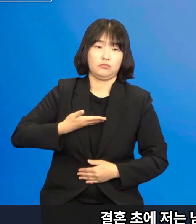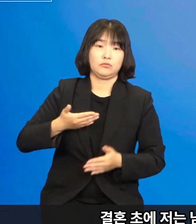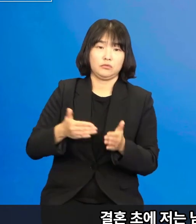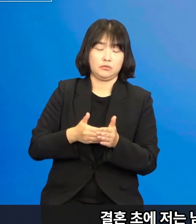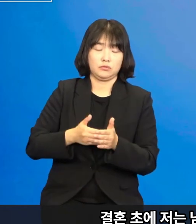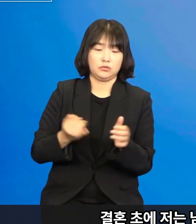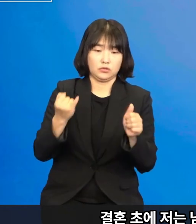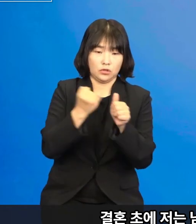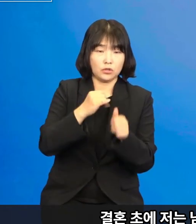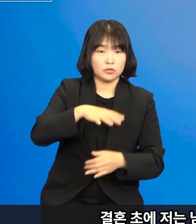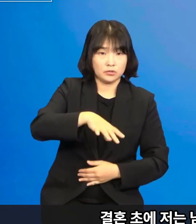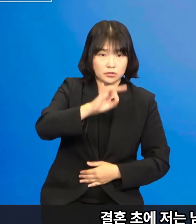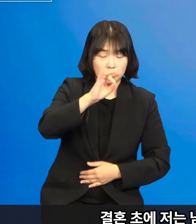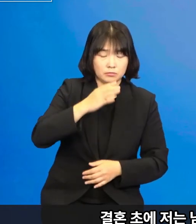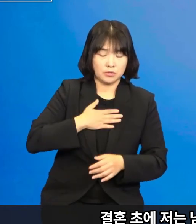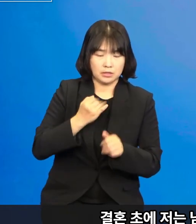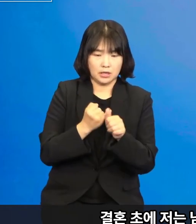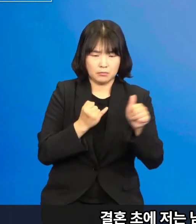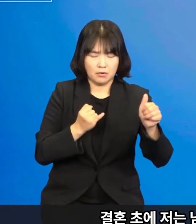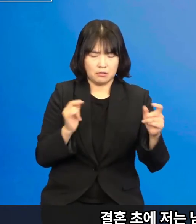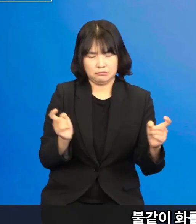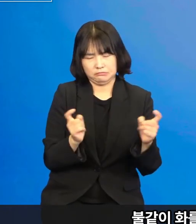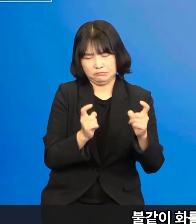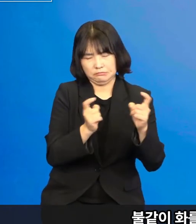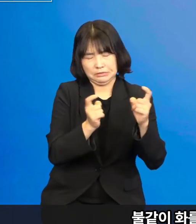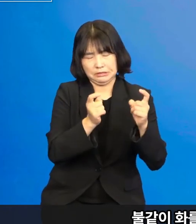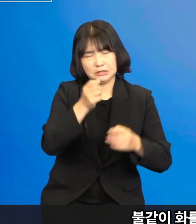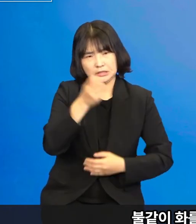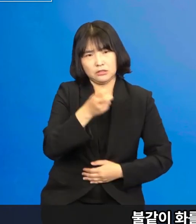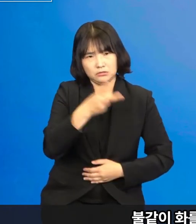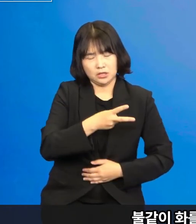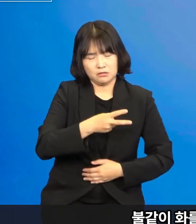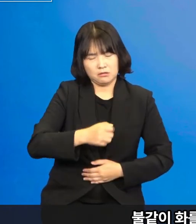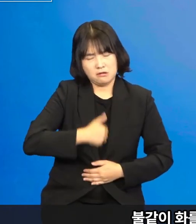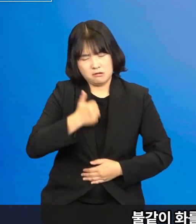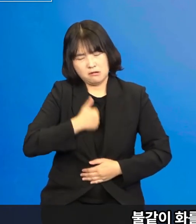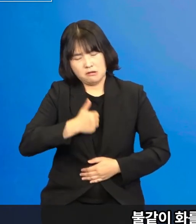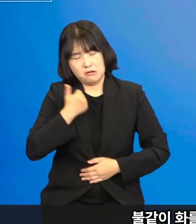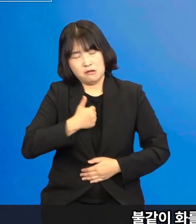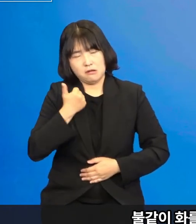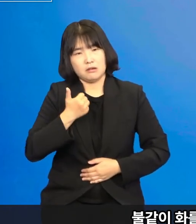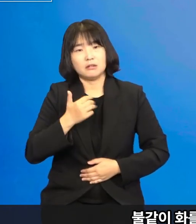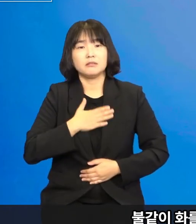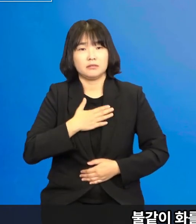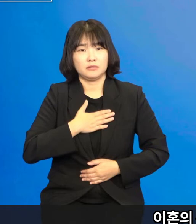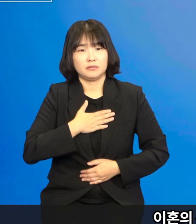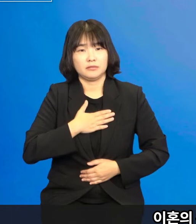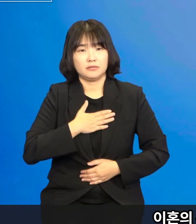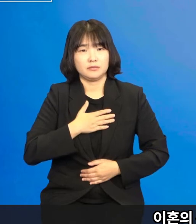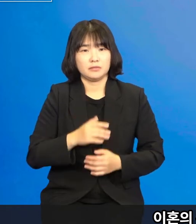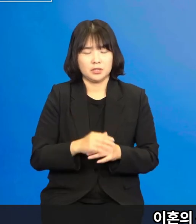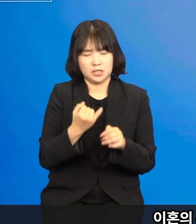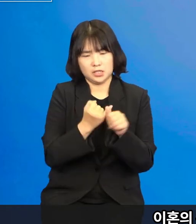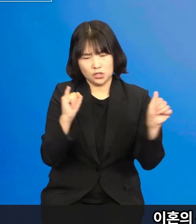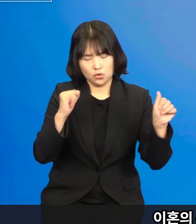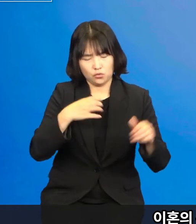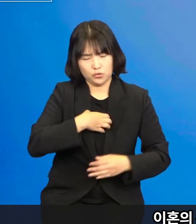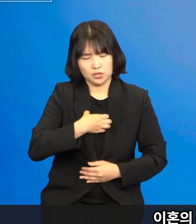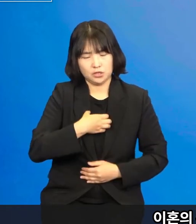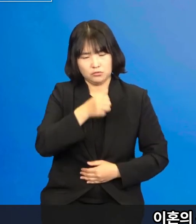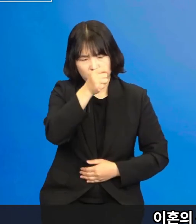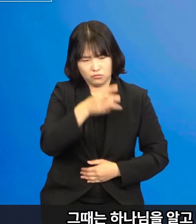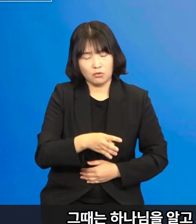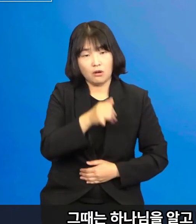결혼 초에 저는 남편과 너무도 많이 싸웠고 불같이 화를 내는 아내였습니다. 이혼의 위기도